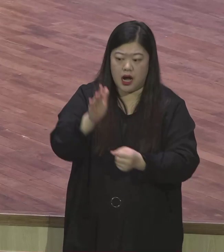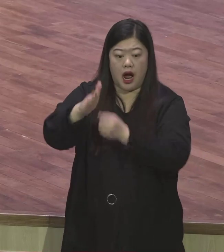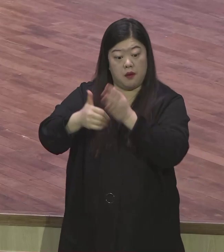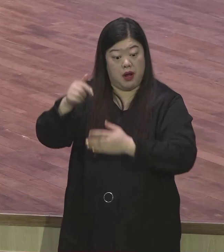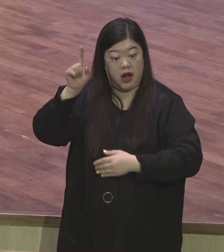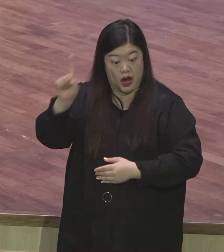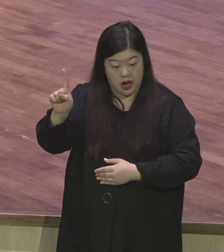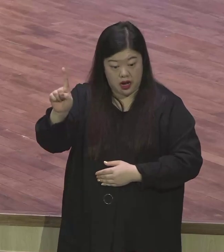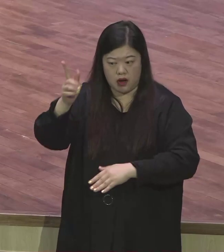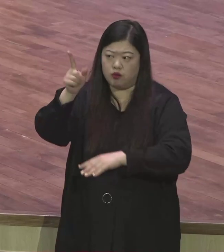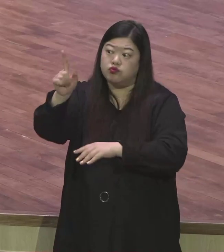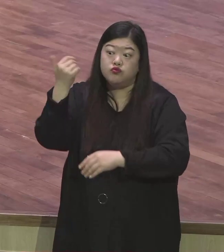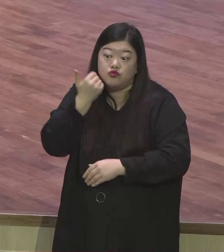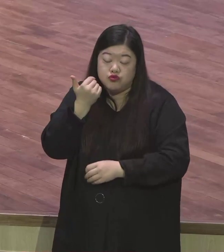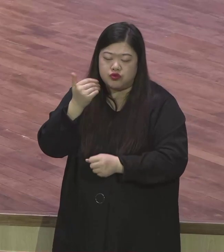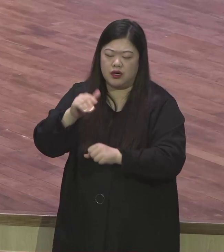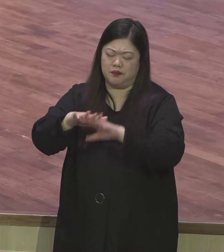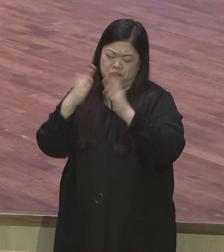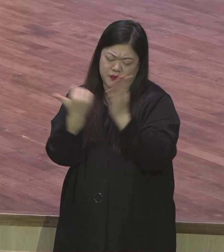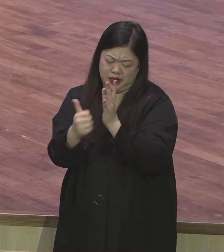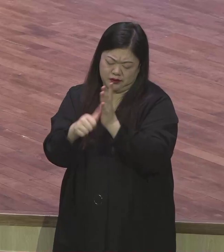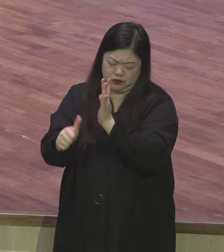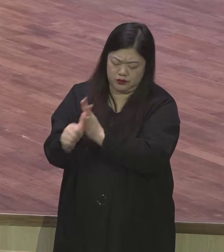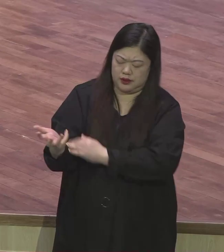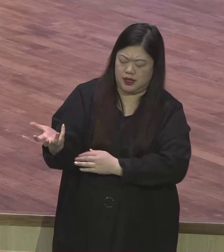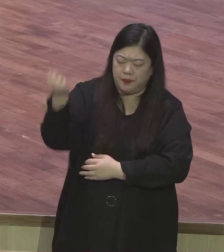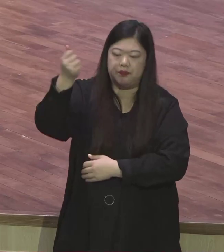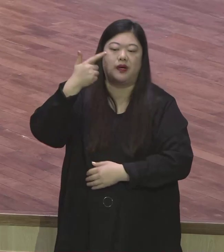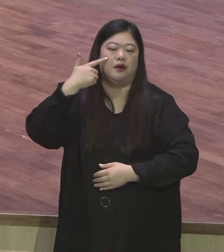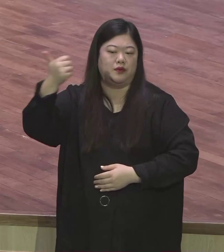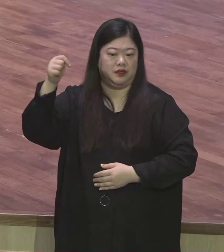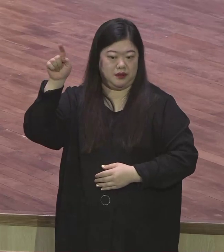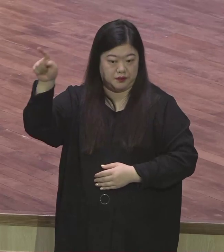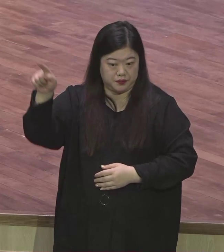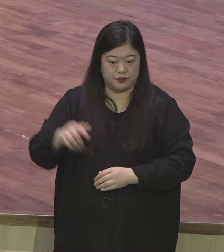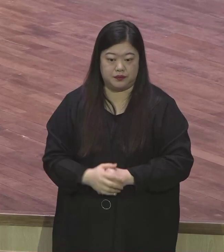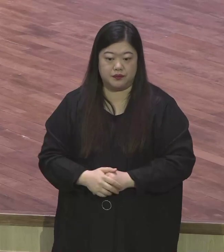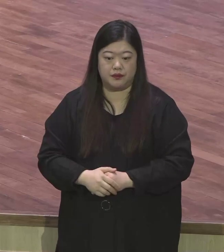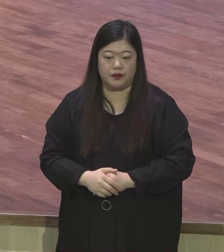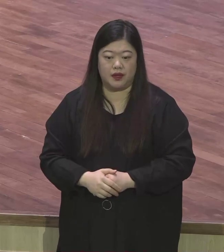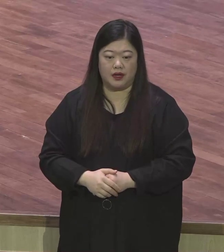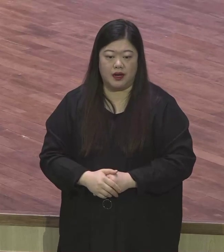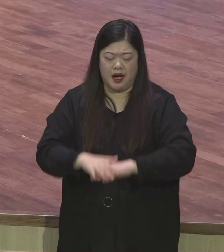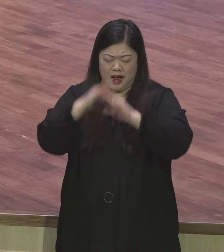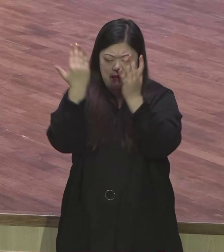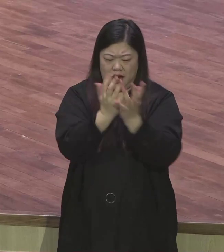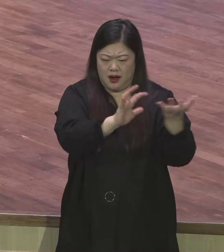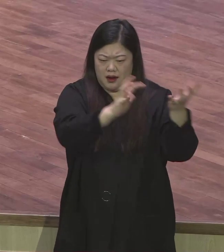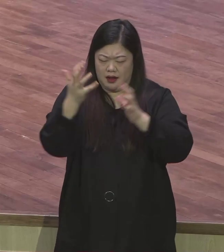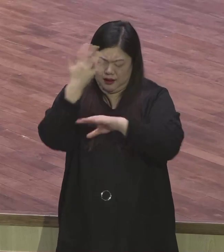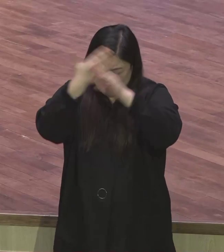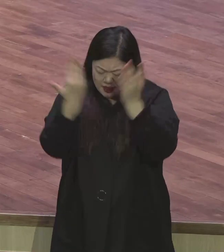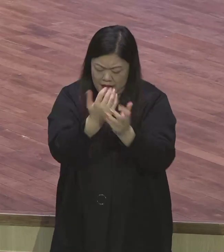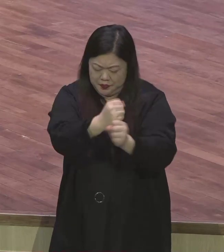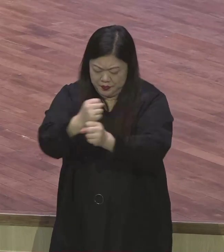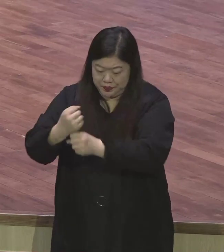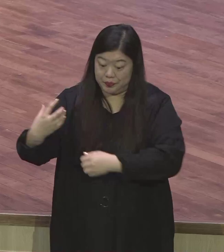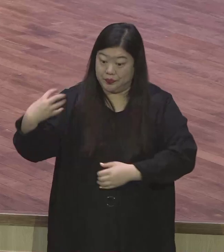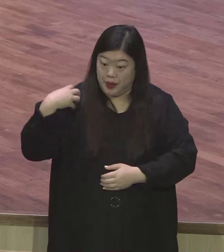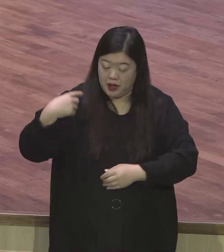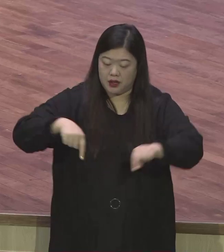곧 만유의 아버지시라. 만유에 계시고 만유를 통일하시고 만유 가운데 계시도다라고 말씀을 했습니다.